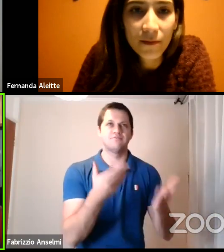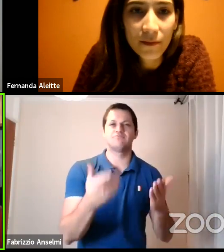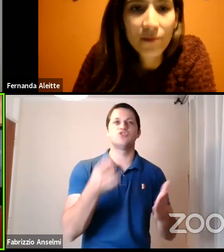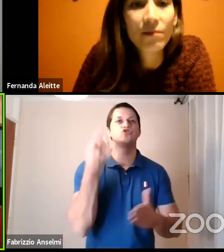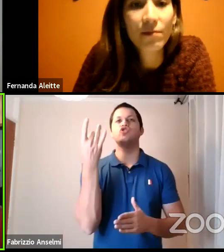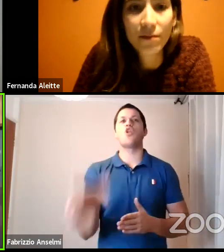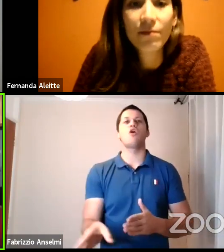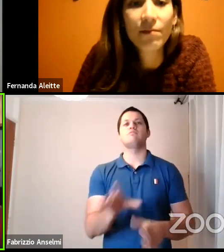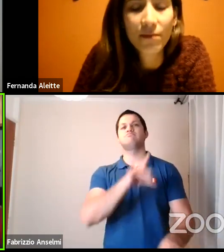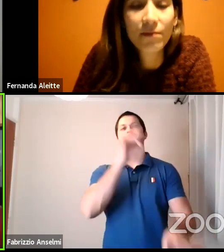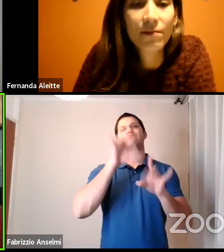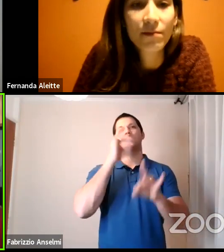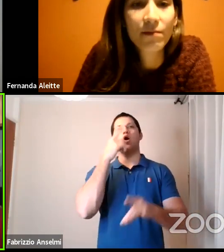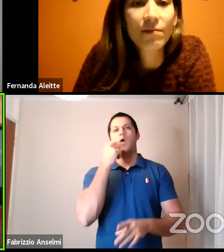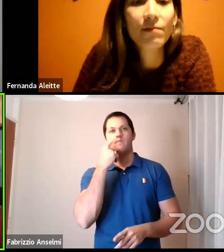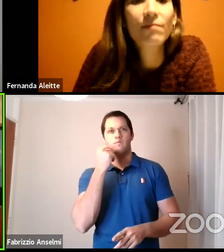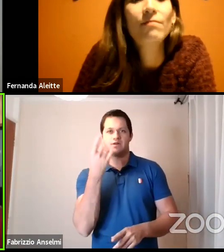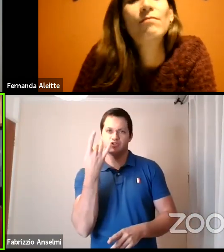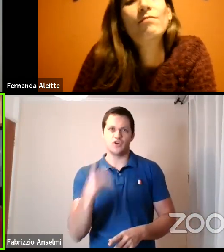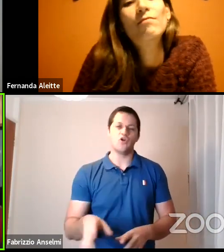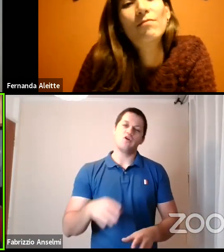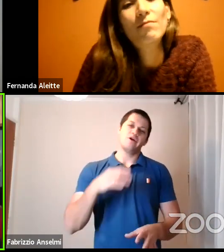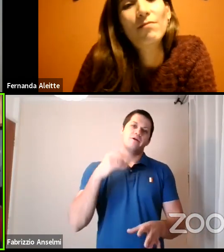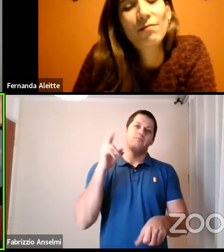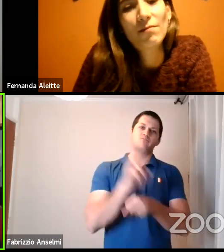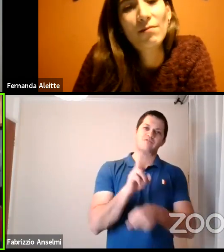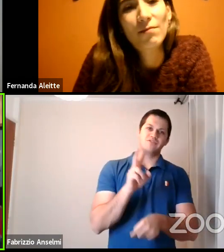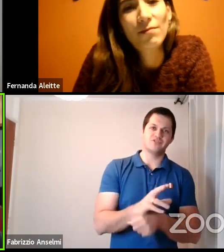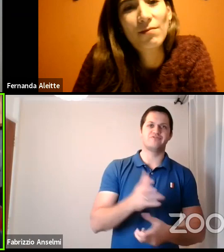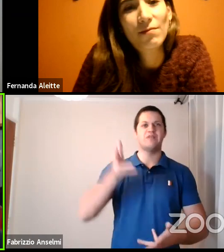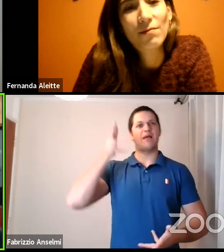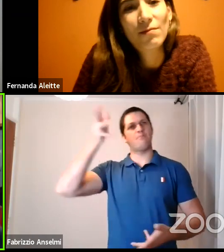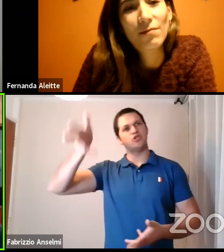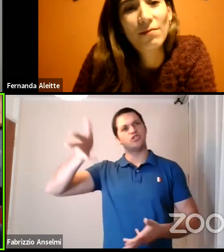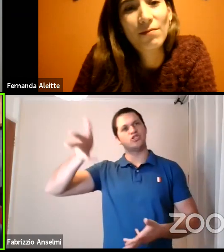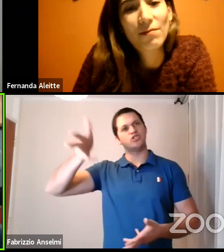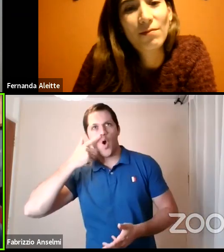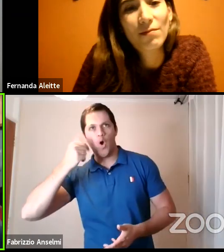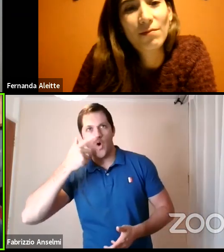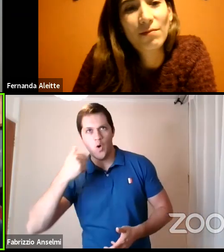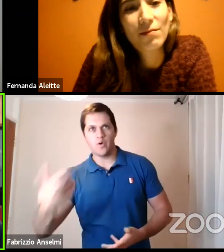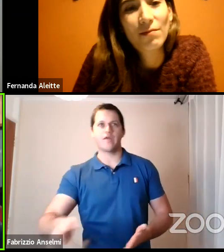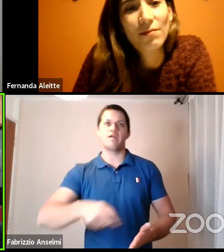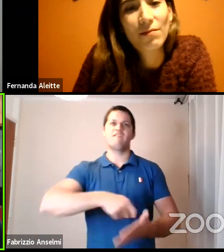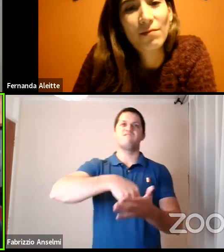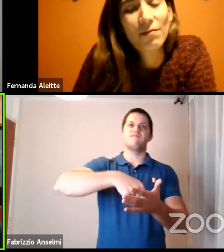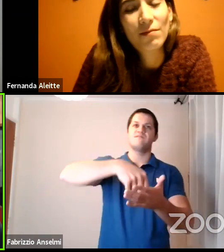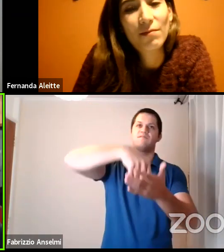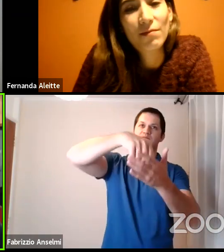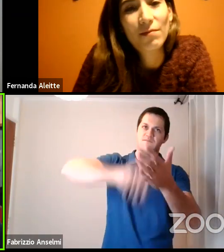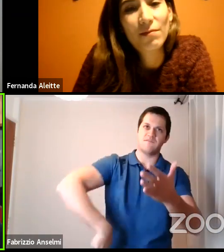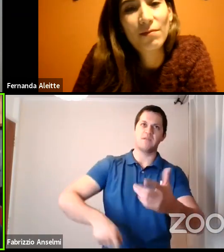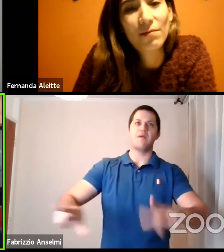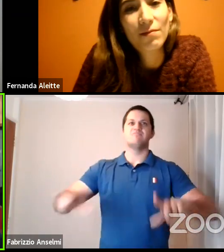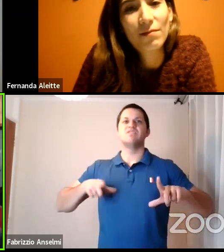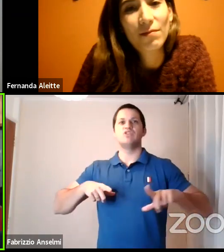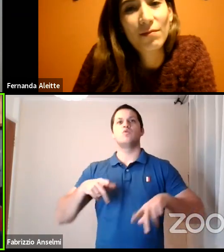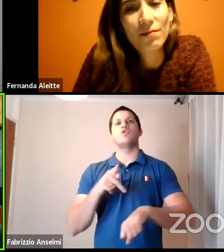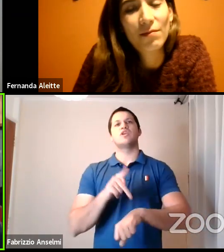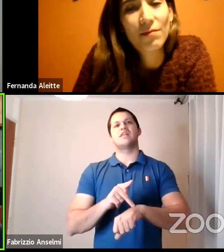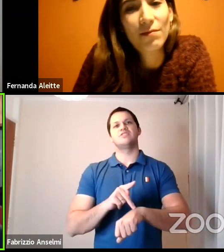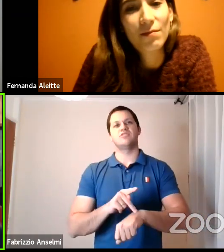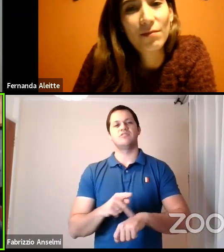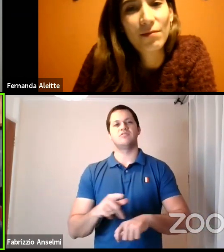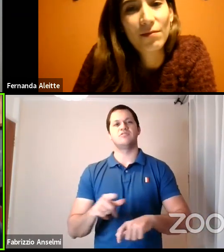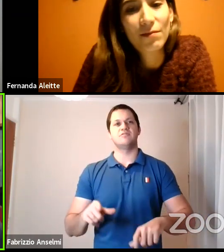hombres, ¿ya? Docentes, expositores, el que puso la firma para que se creara el título, etc. De hecho, el